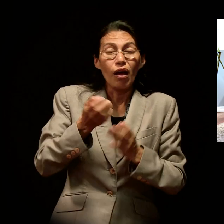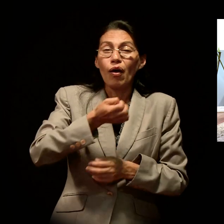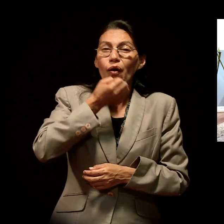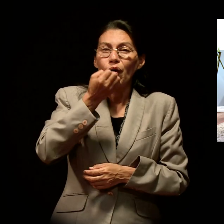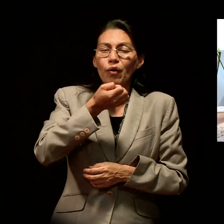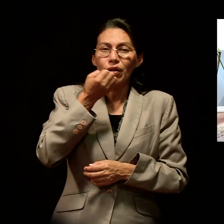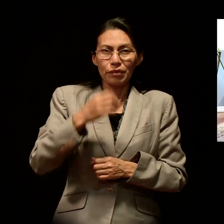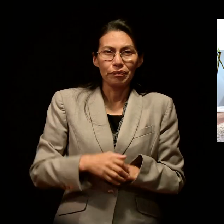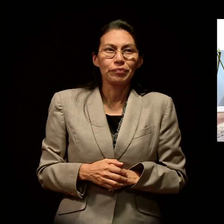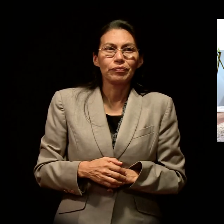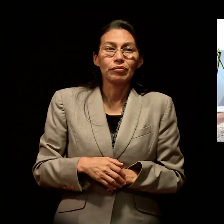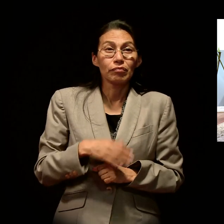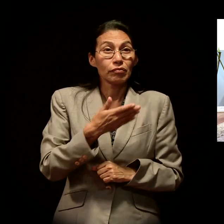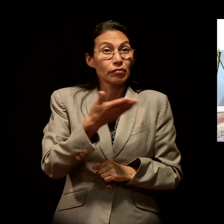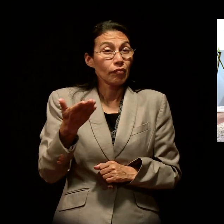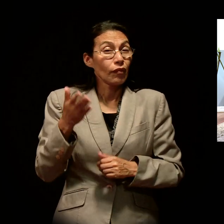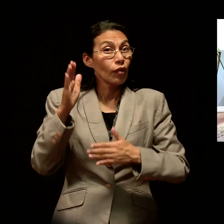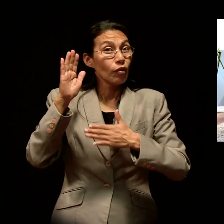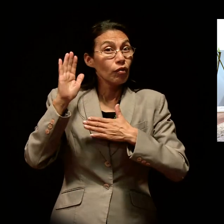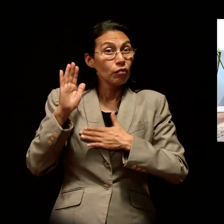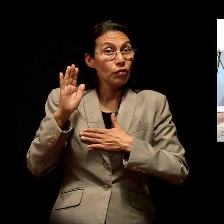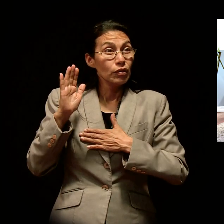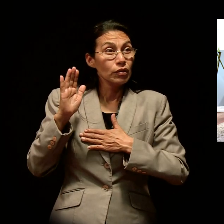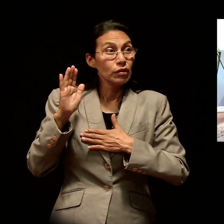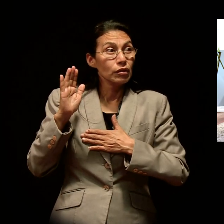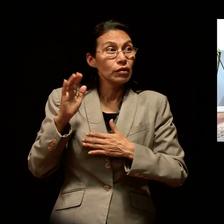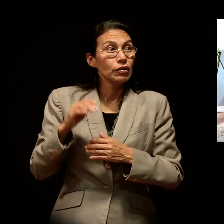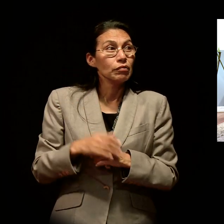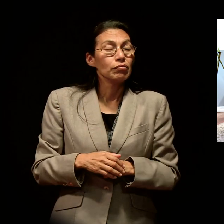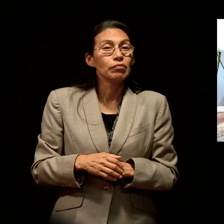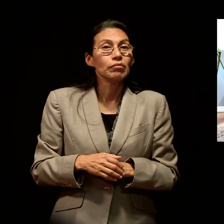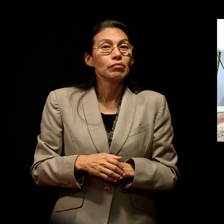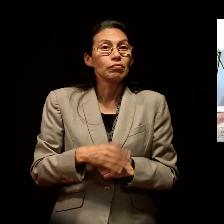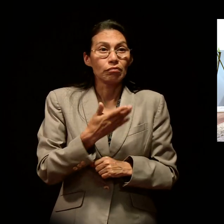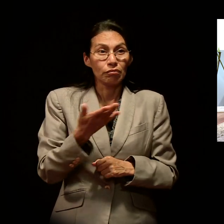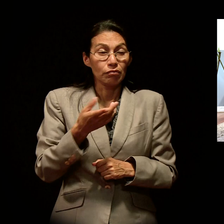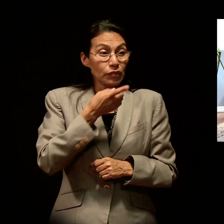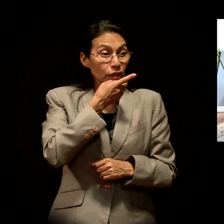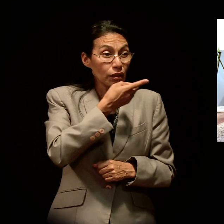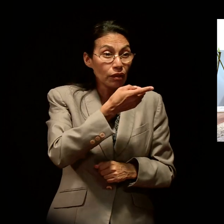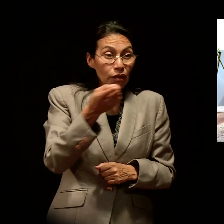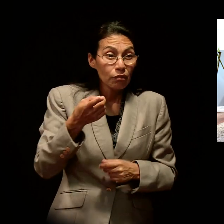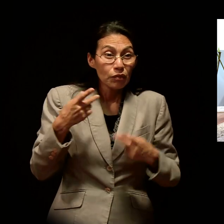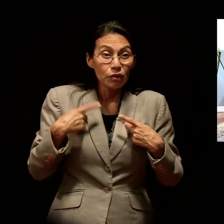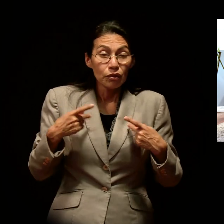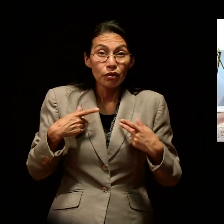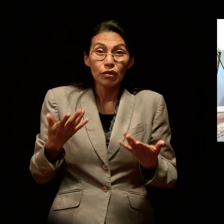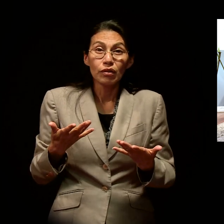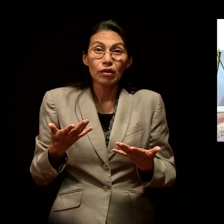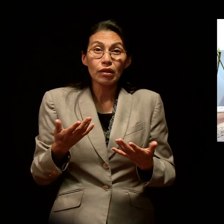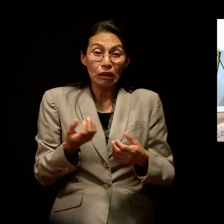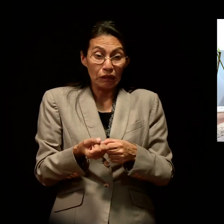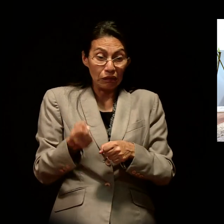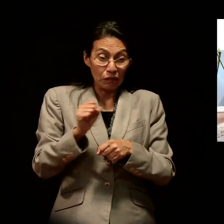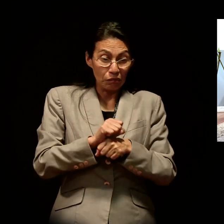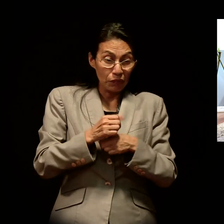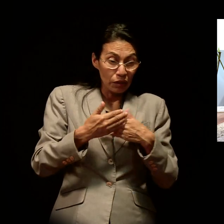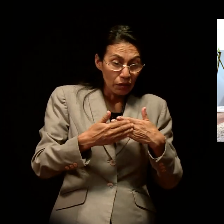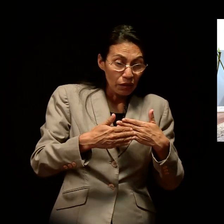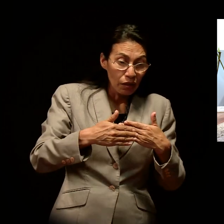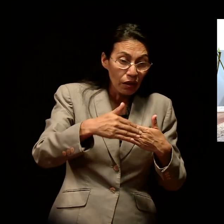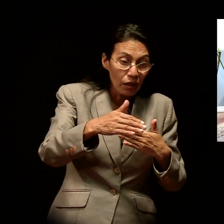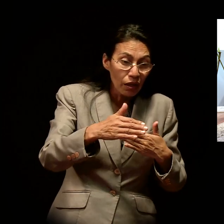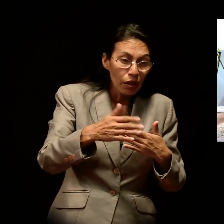y gracias por su testimonios que nos inspiran a orar usted tiene alguna promesa que